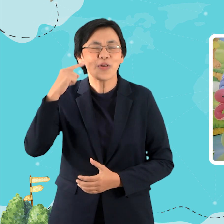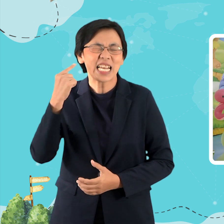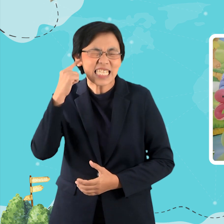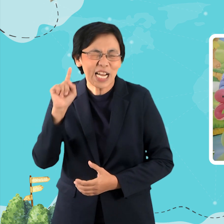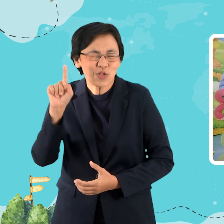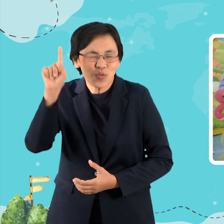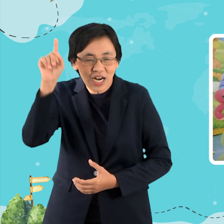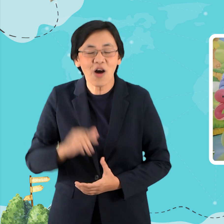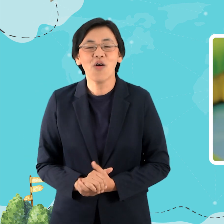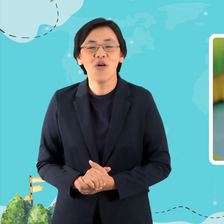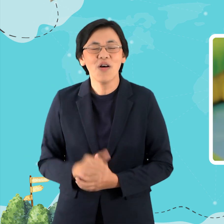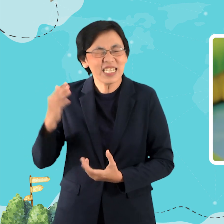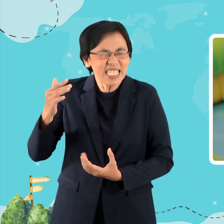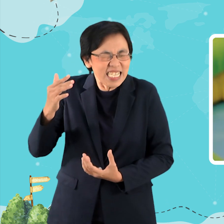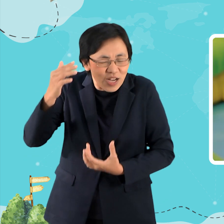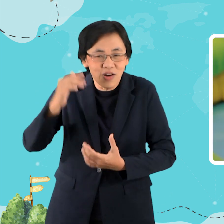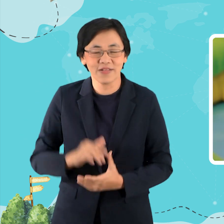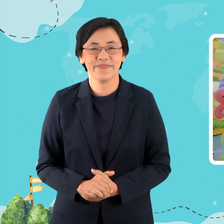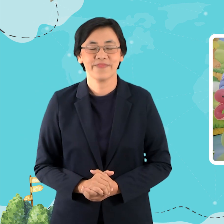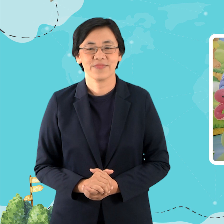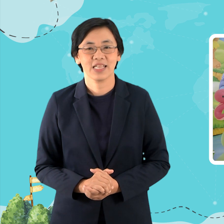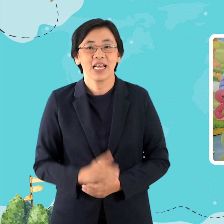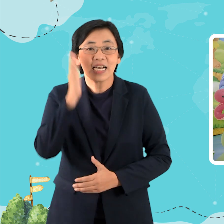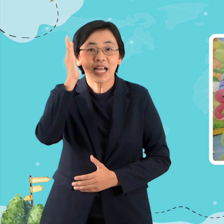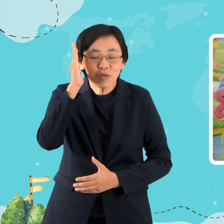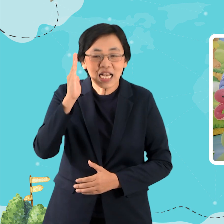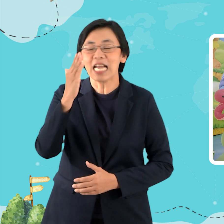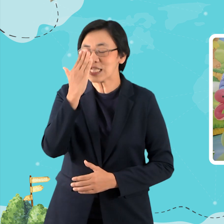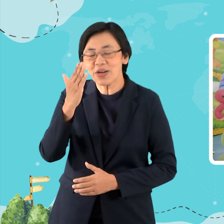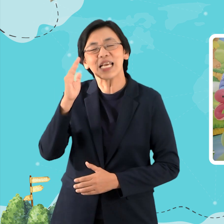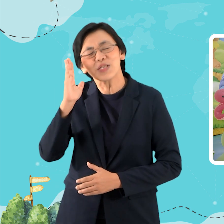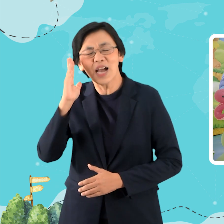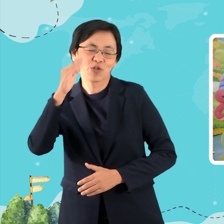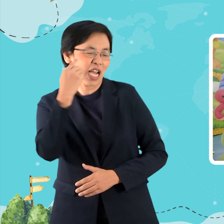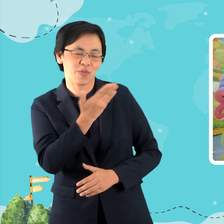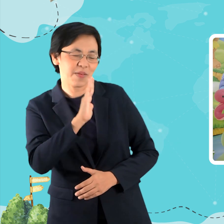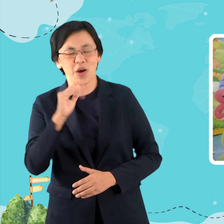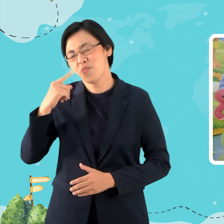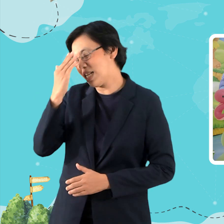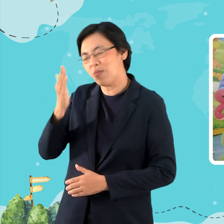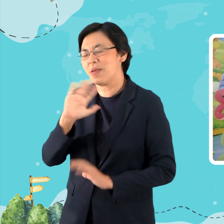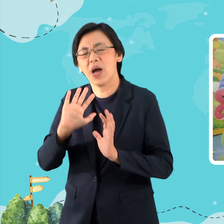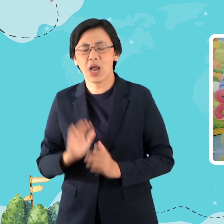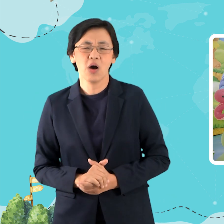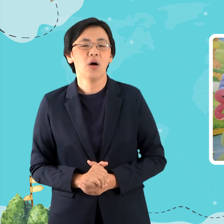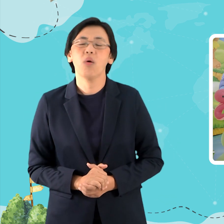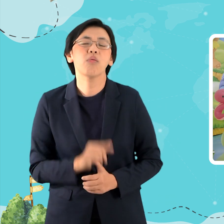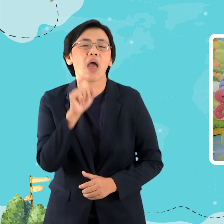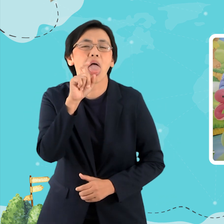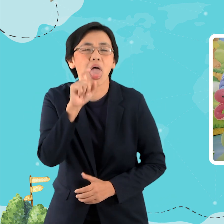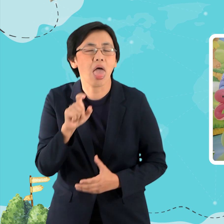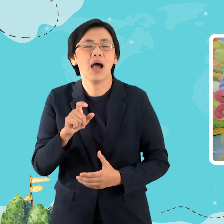งเสียงสูงโอ้โหเอาผู้ชายสวัสดีผู้หญิงผู้หญิงไม่สวัสดีผู้ชายแล้วผู้ชายไม่สวัสดีผู้หญิง เล่นเองเถอะ